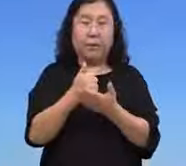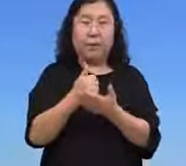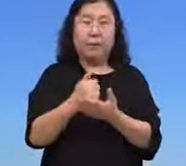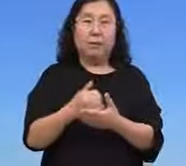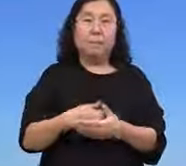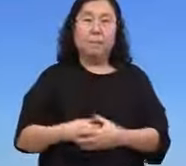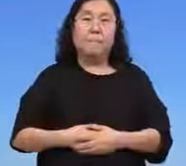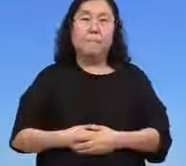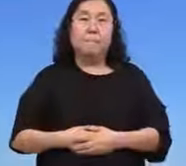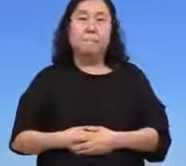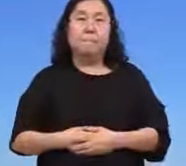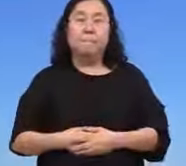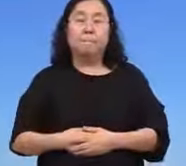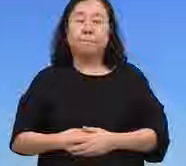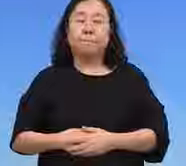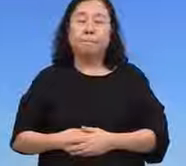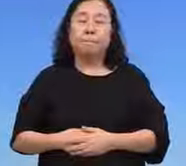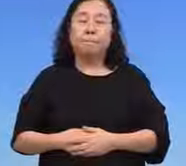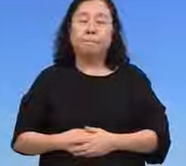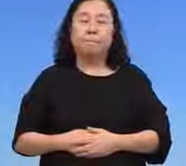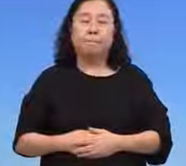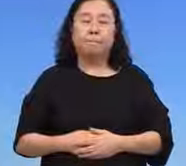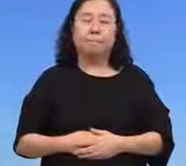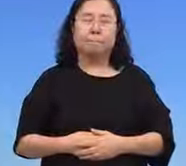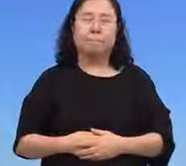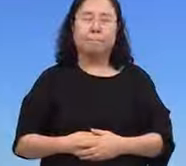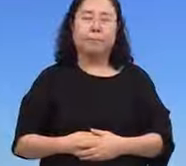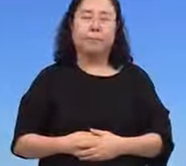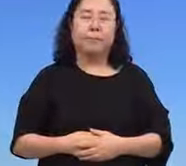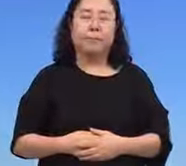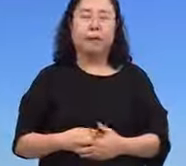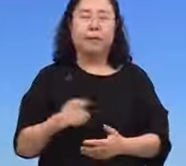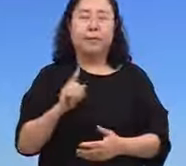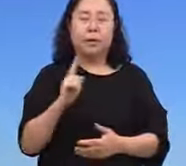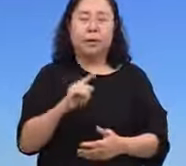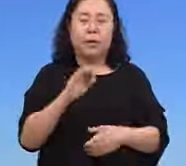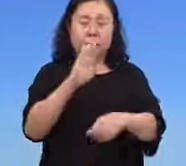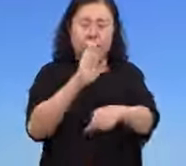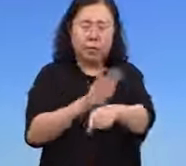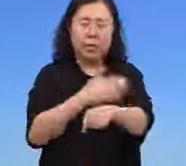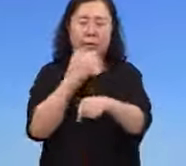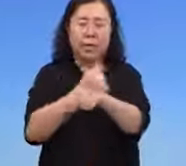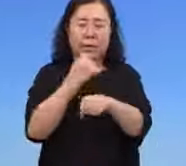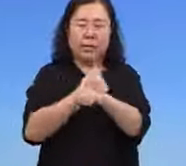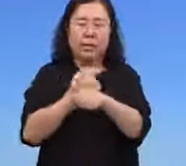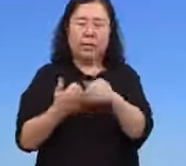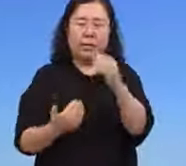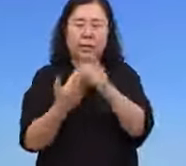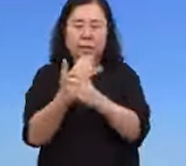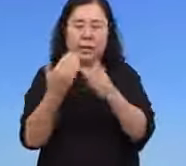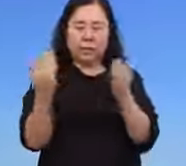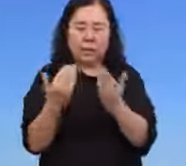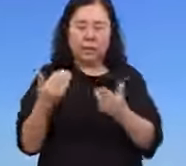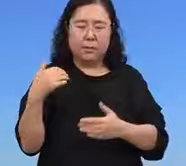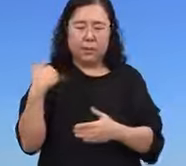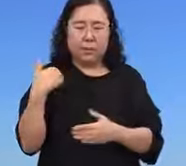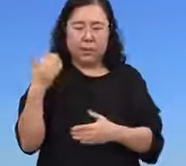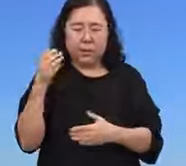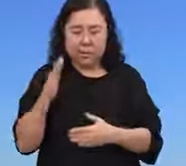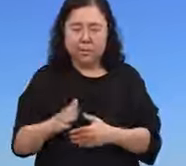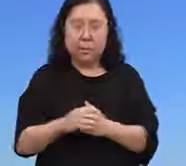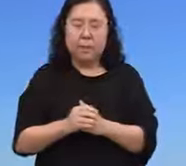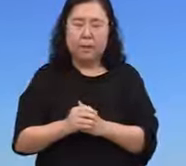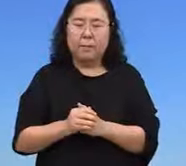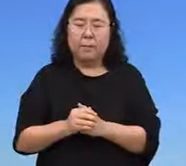비난과 실시와 손가락질이 있습니다. 뭘 잘못해서 아버지 이런 일이 일어나는지 돌아보게